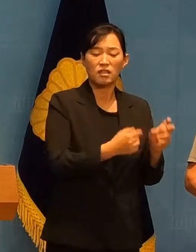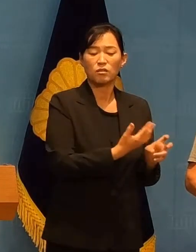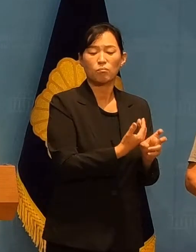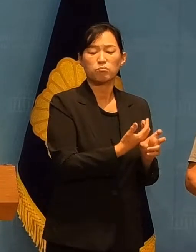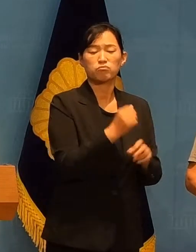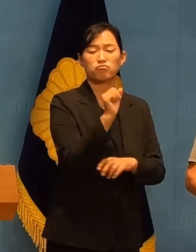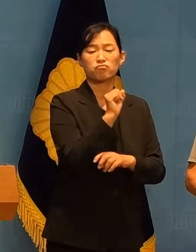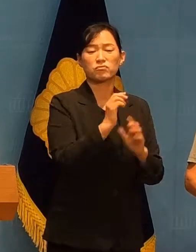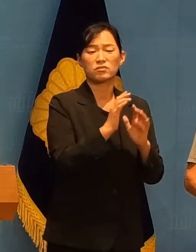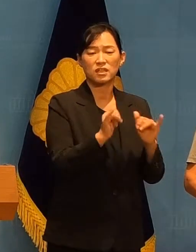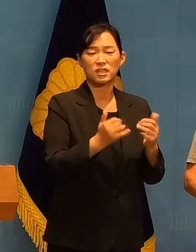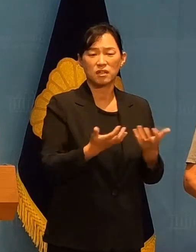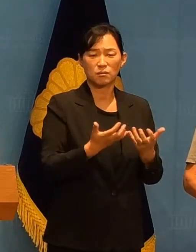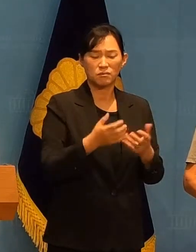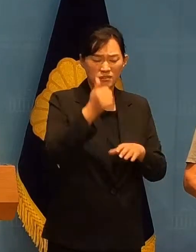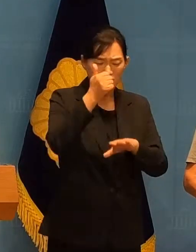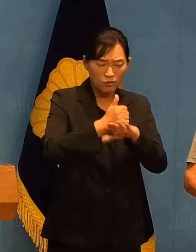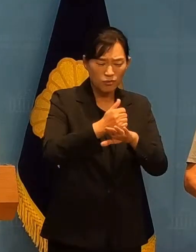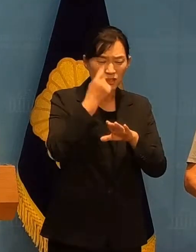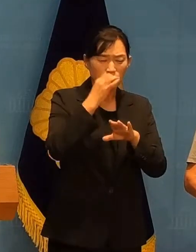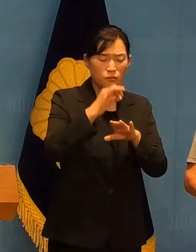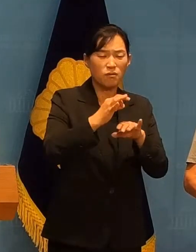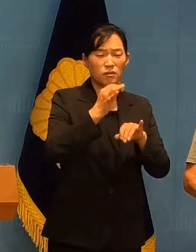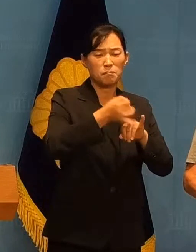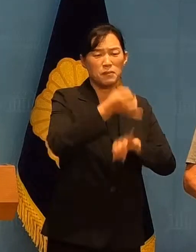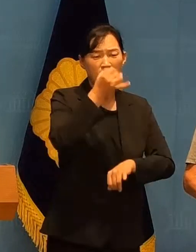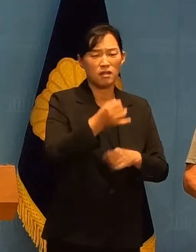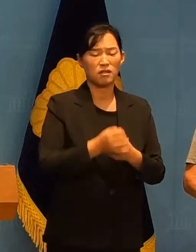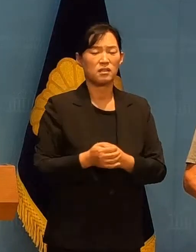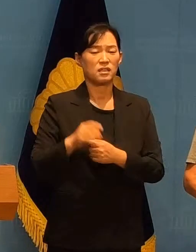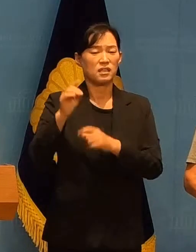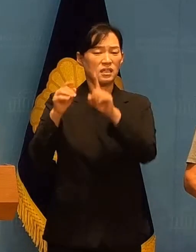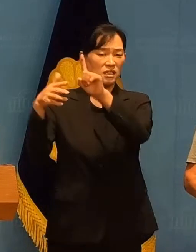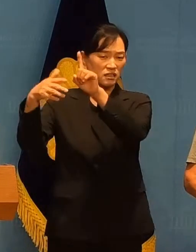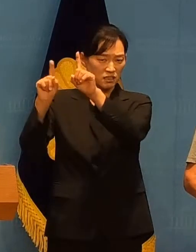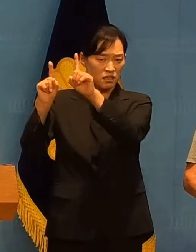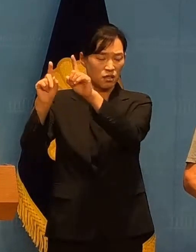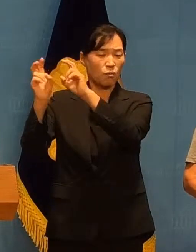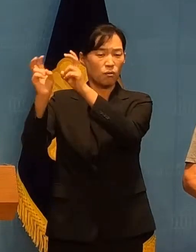하고 결국에는 체불이 되었습니다. 1차 하도급사인 1회건설에